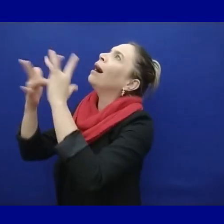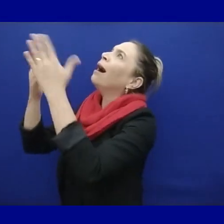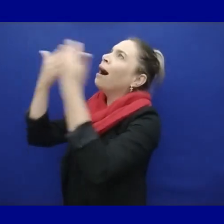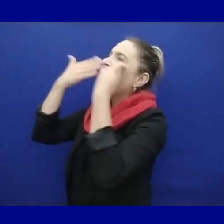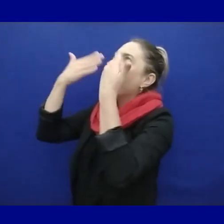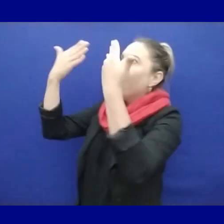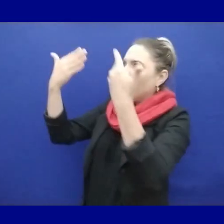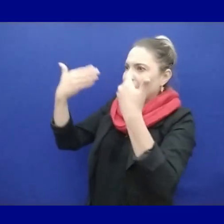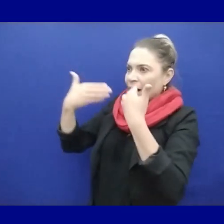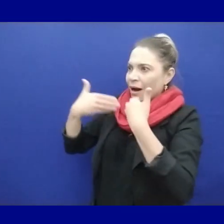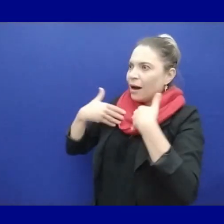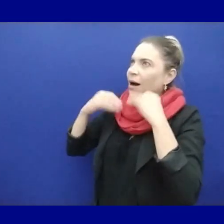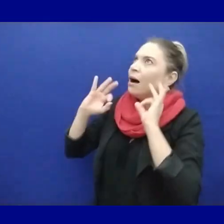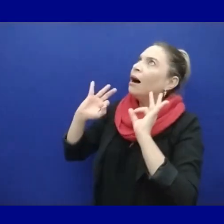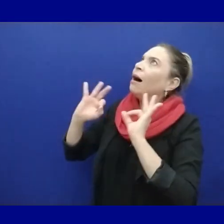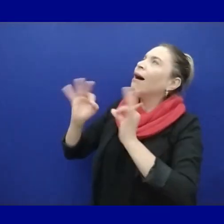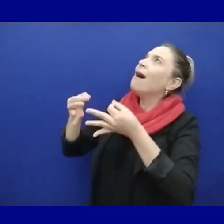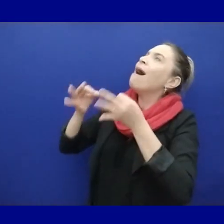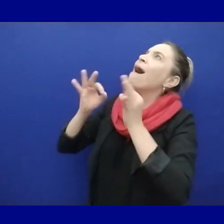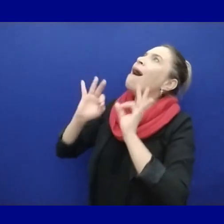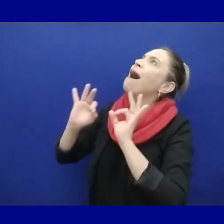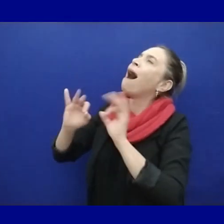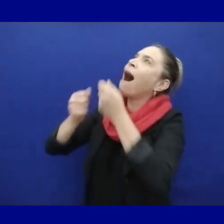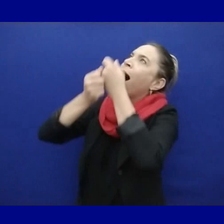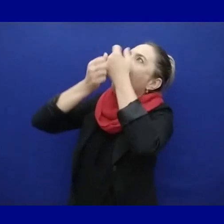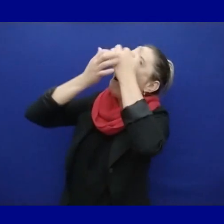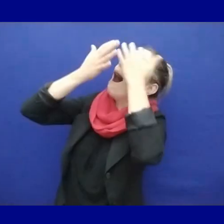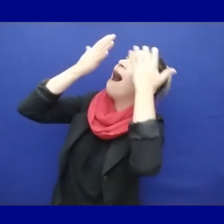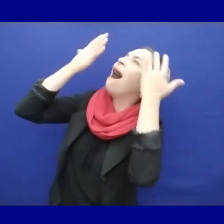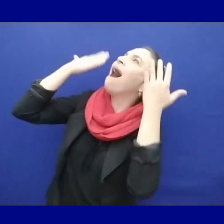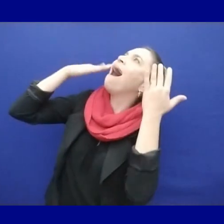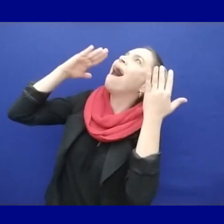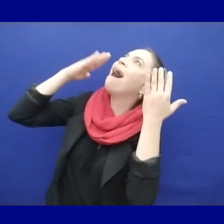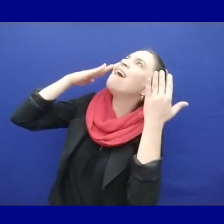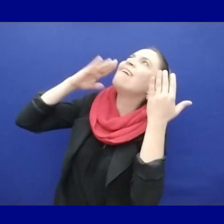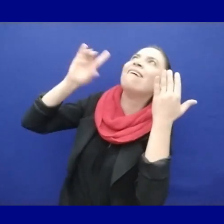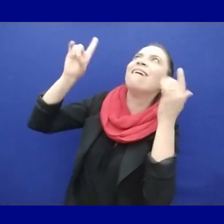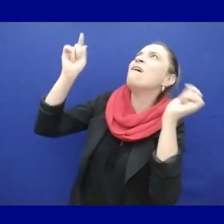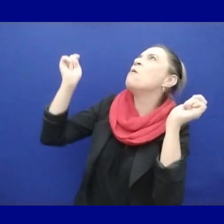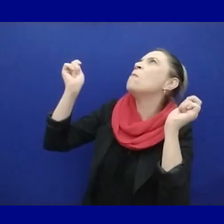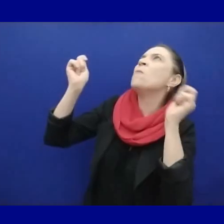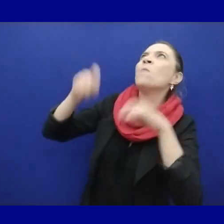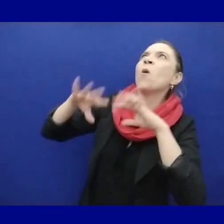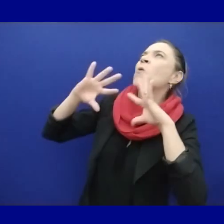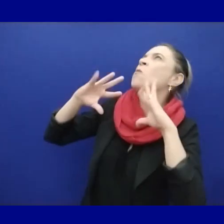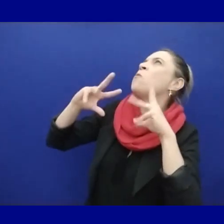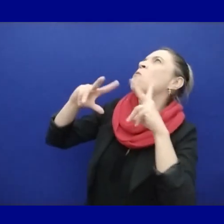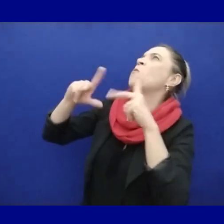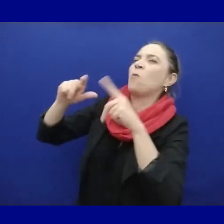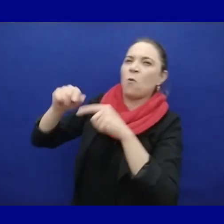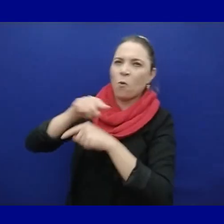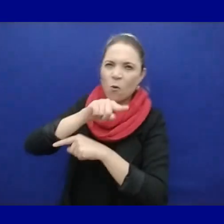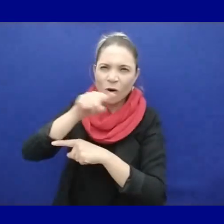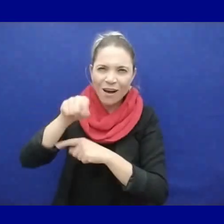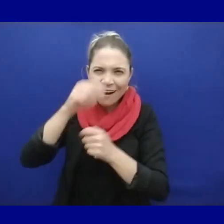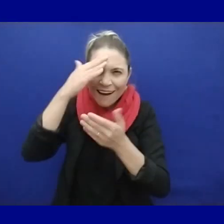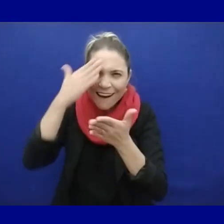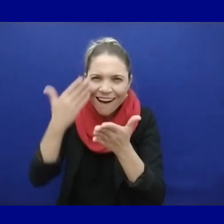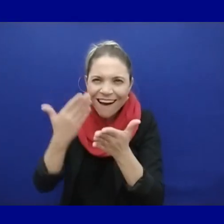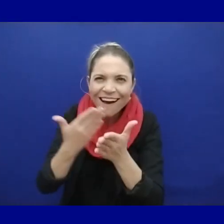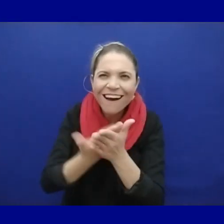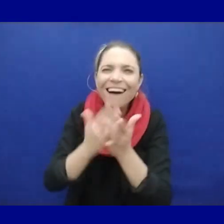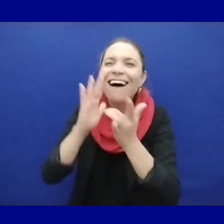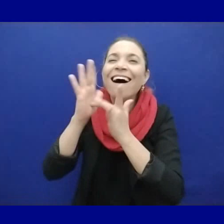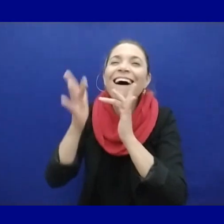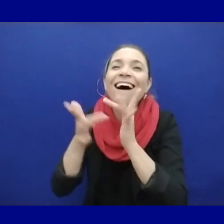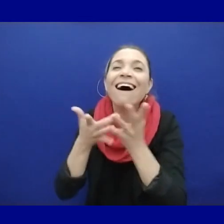revelar. Deus tudo pode, sim, pode fazer, pode fazer.